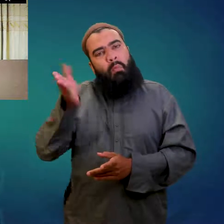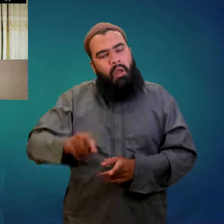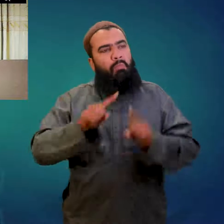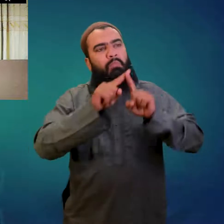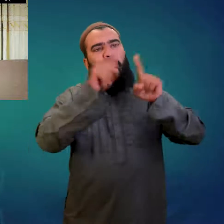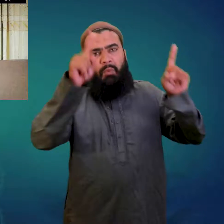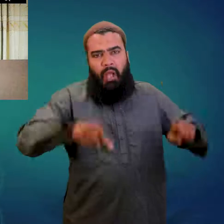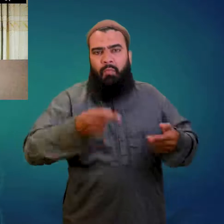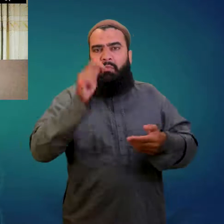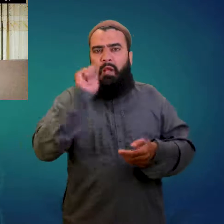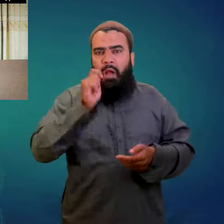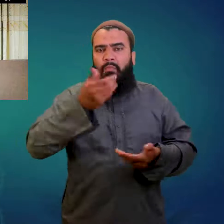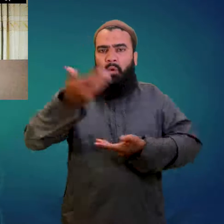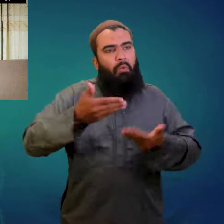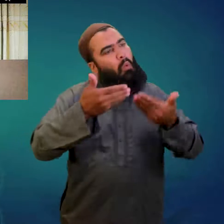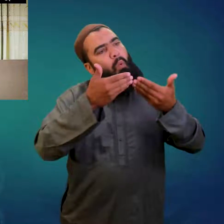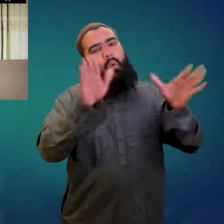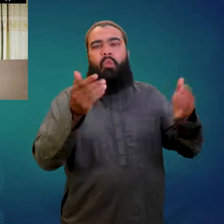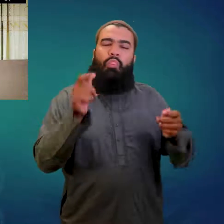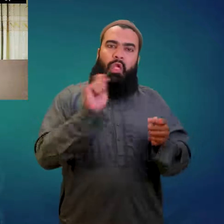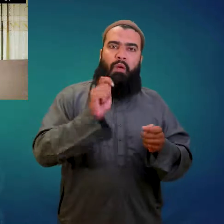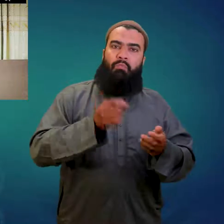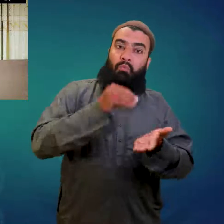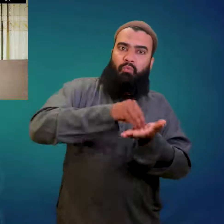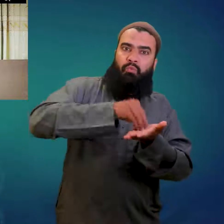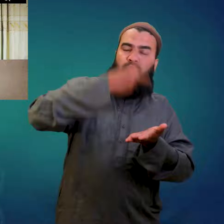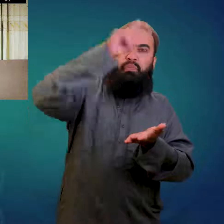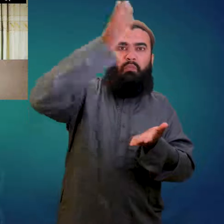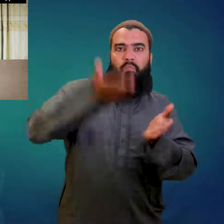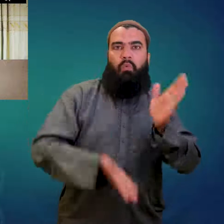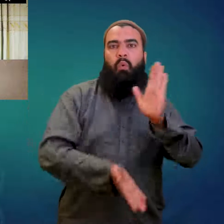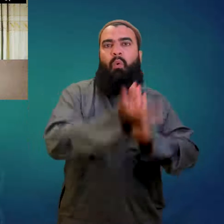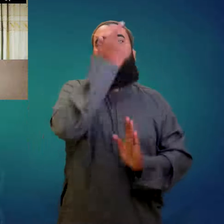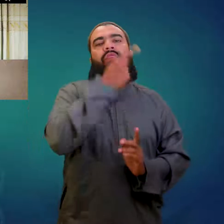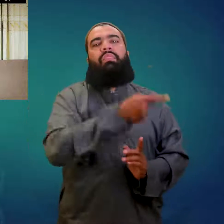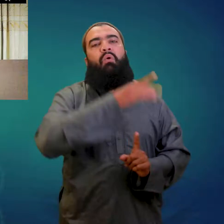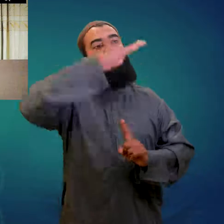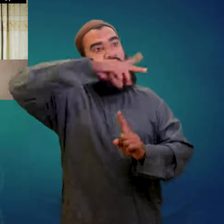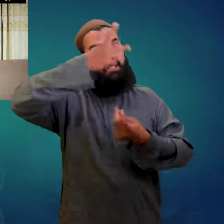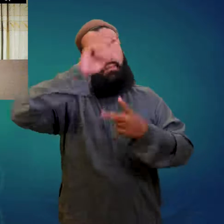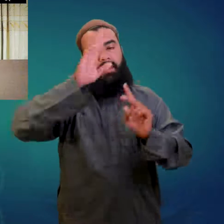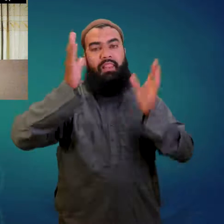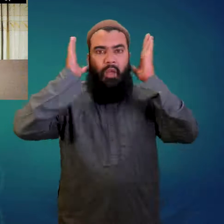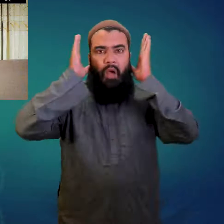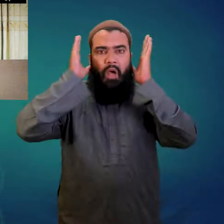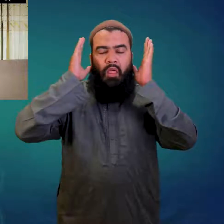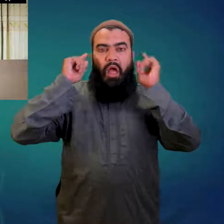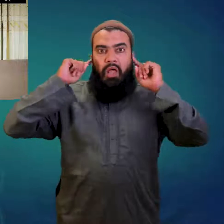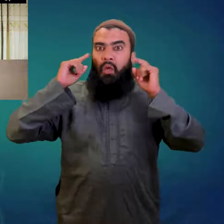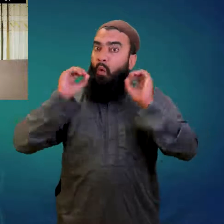تو فَانتَشِرُوا فِي الْأَرْضِ، تو زمین میں پھیل جائیں اور اللہ کا فضل تلاش کریں۔